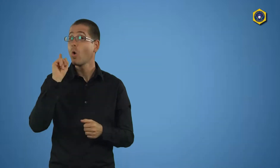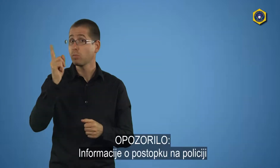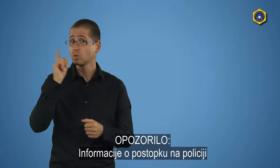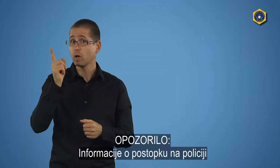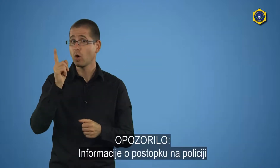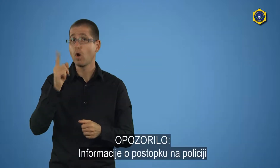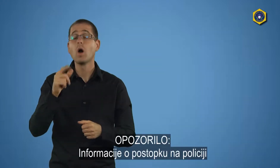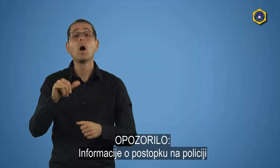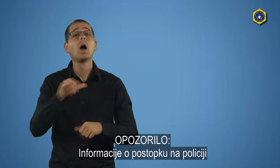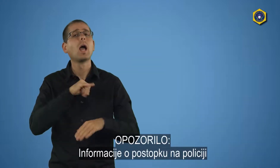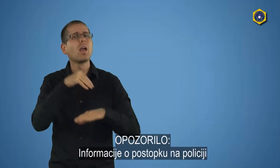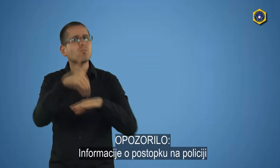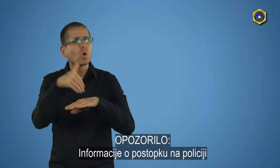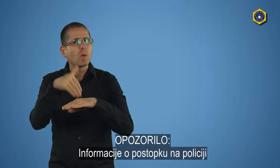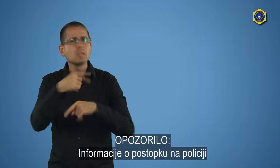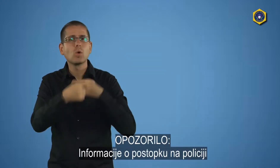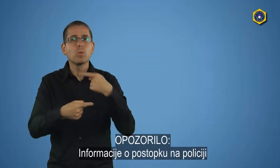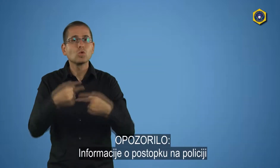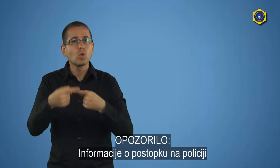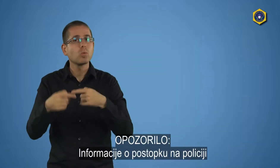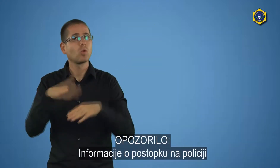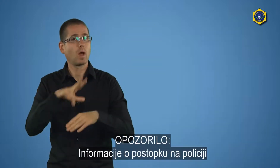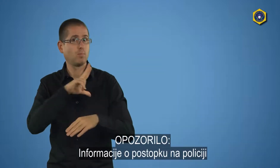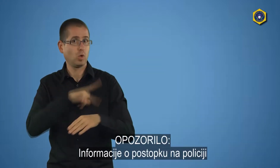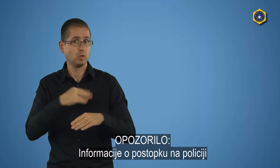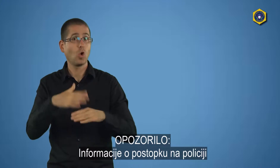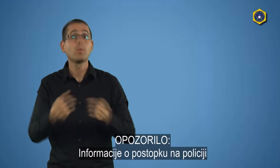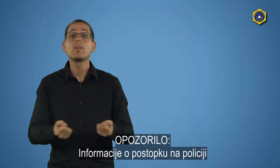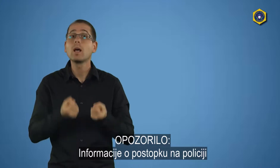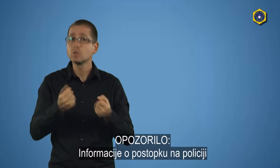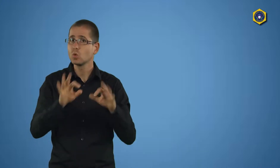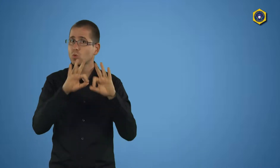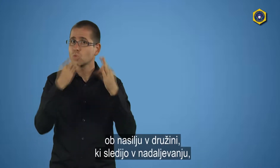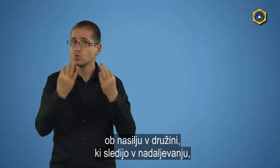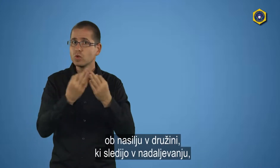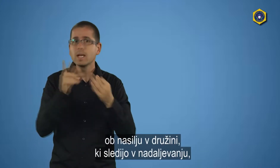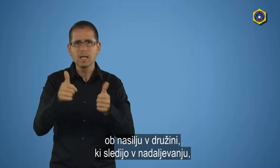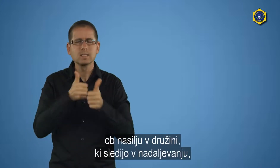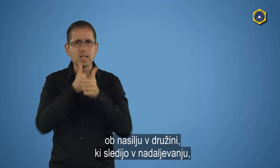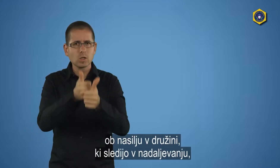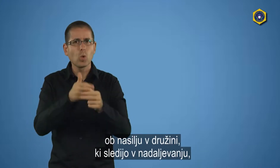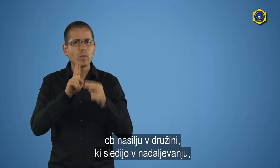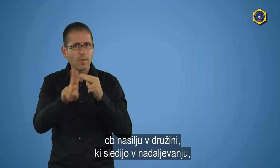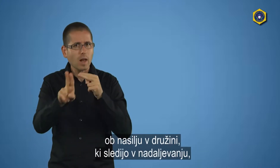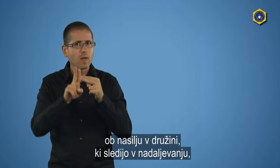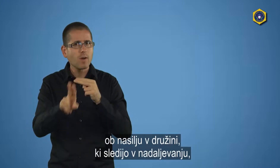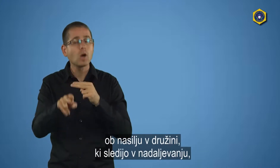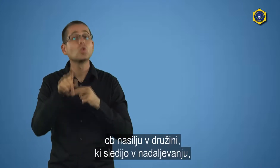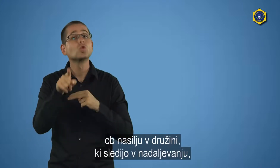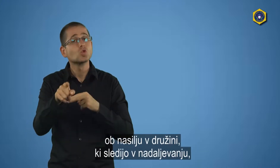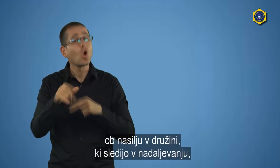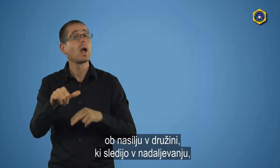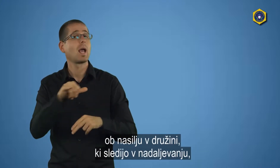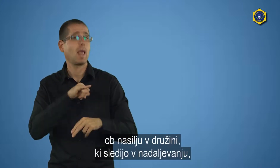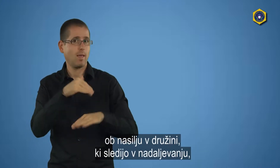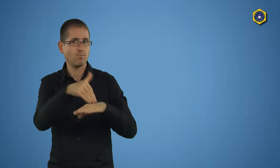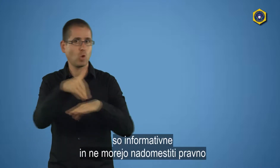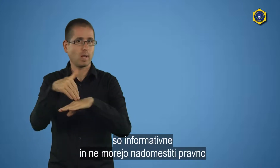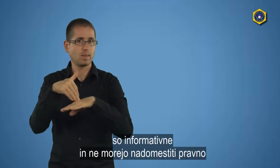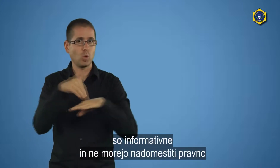Opozorilo. Informacije o postopku na policiji ob nasilju v družini, ki sledijo v nadaljevanju, so